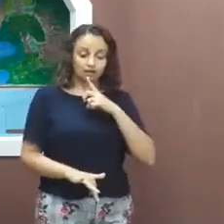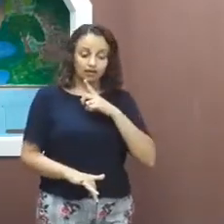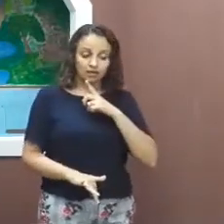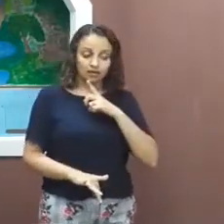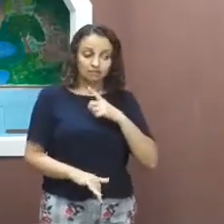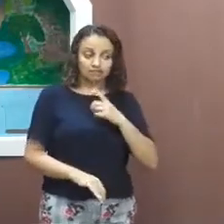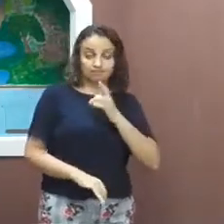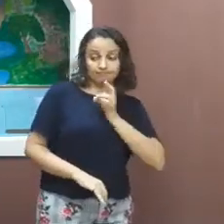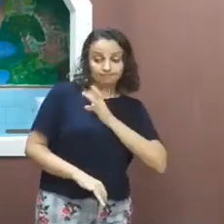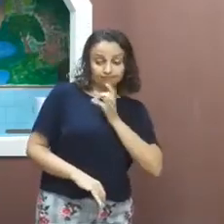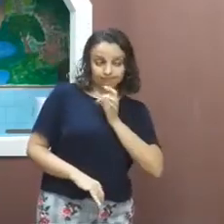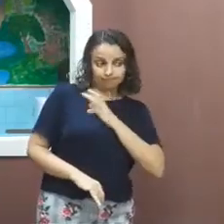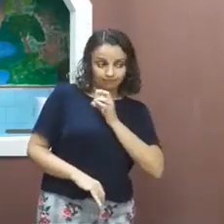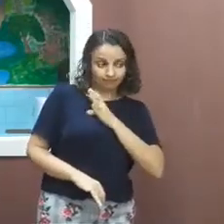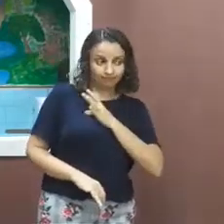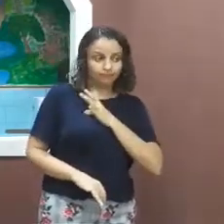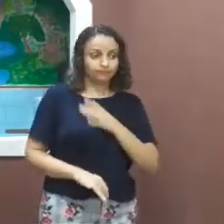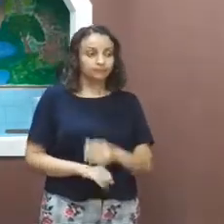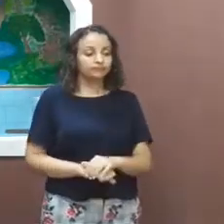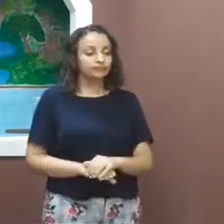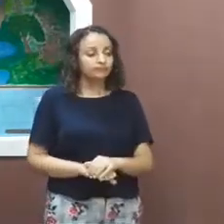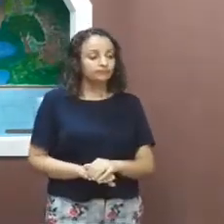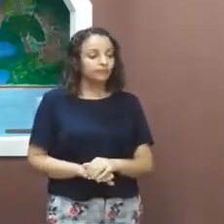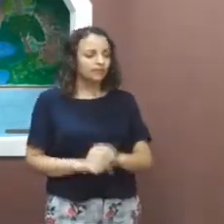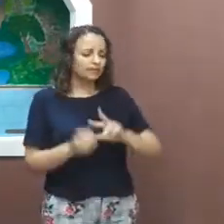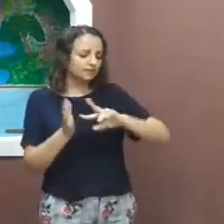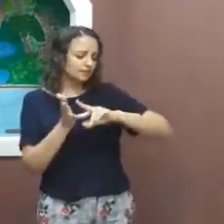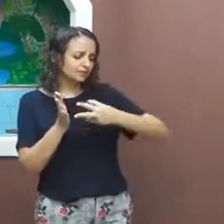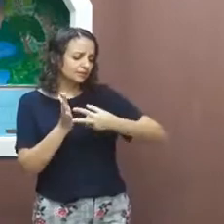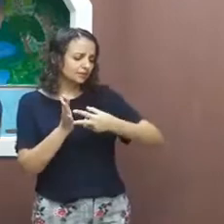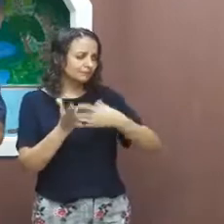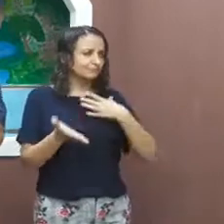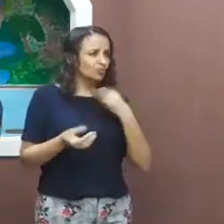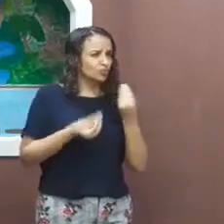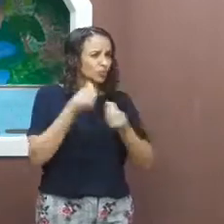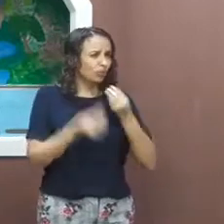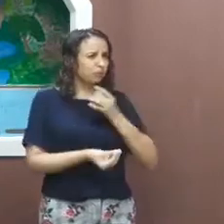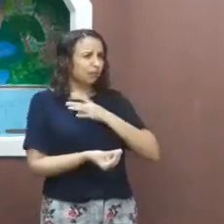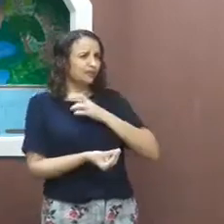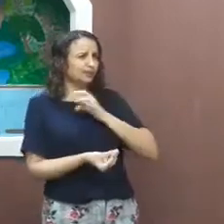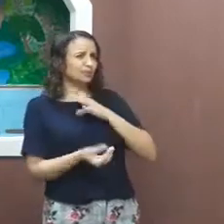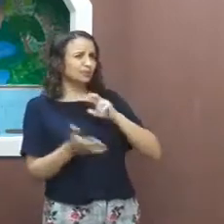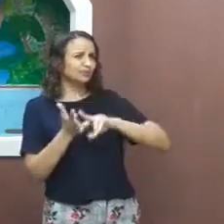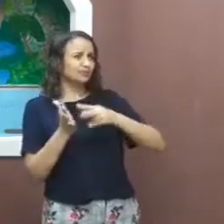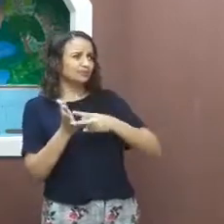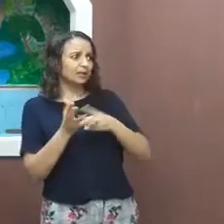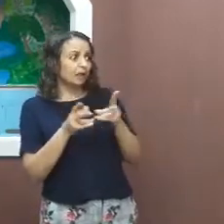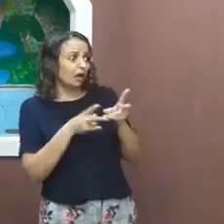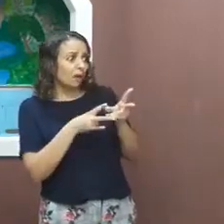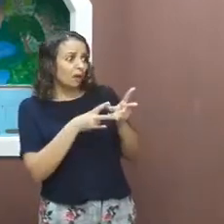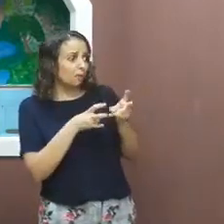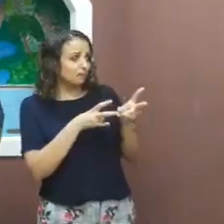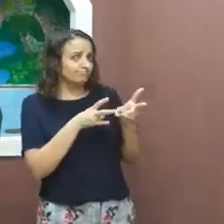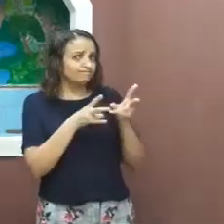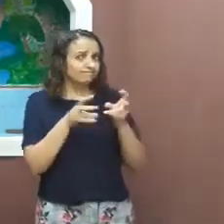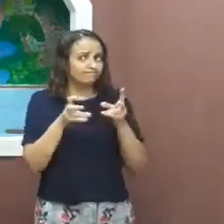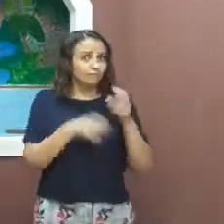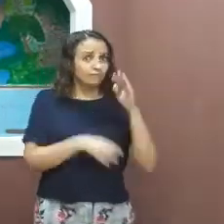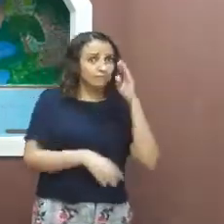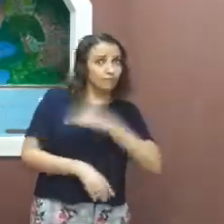o medo, que é uma percepção negativa de algo muito próximo.